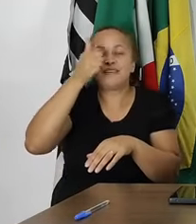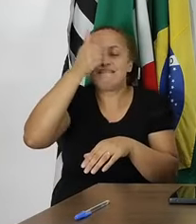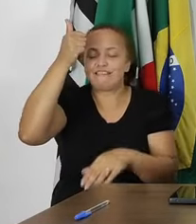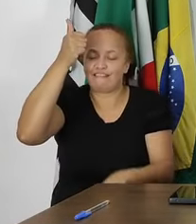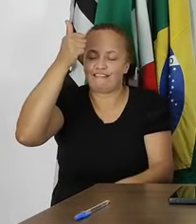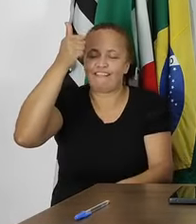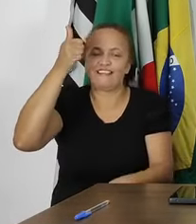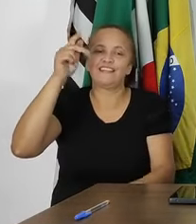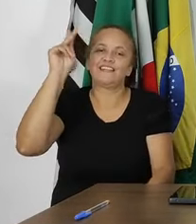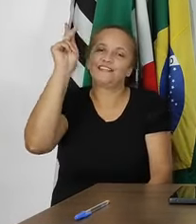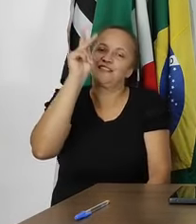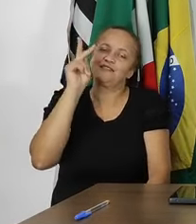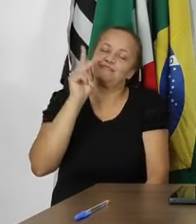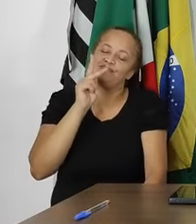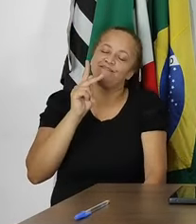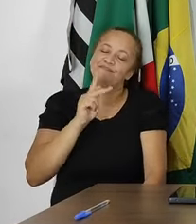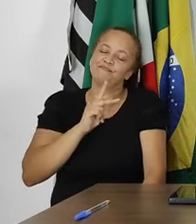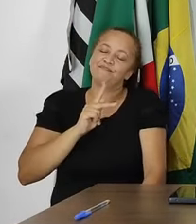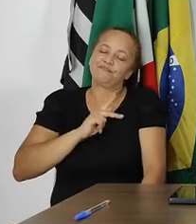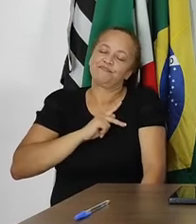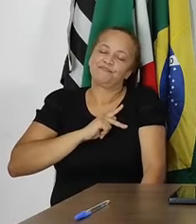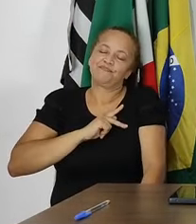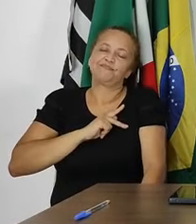a paz de Deus.